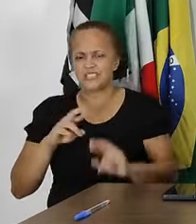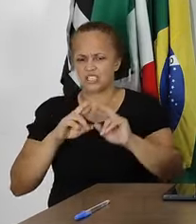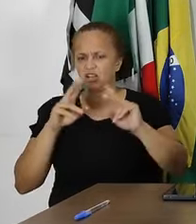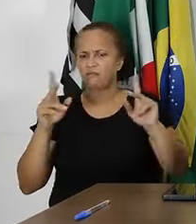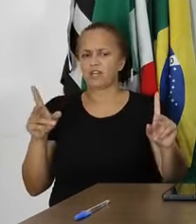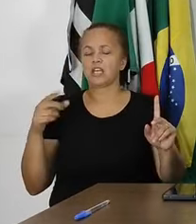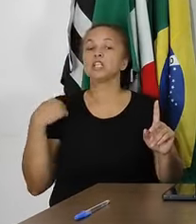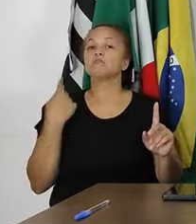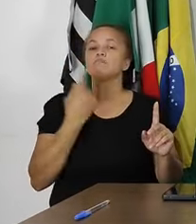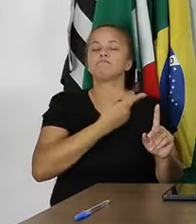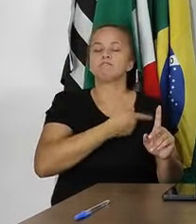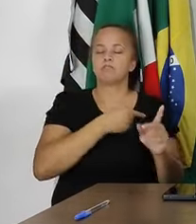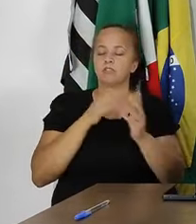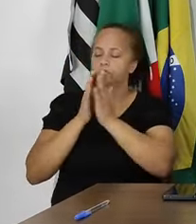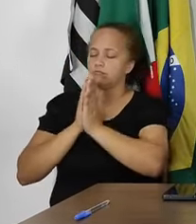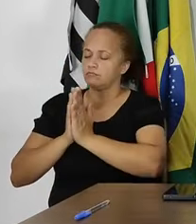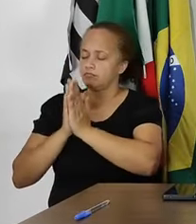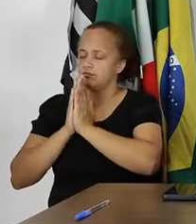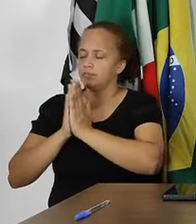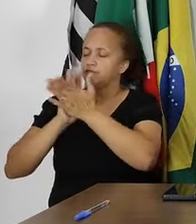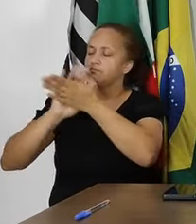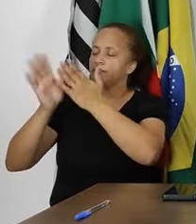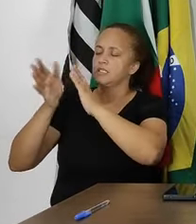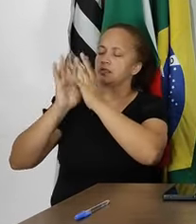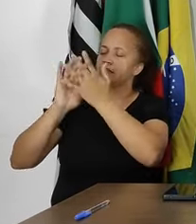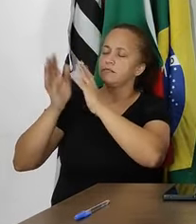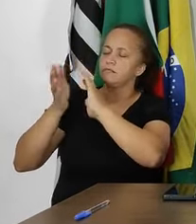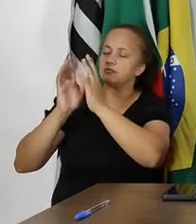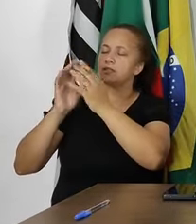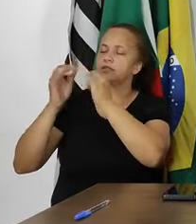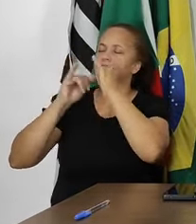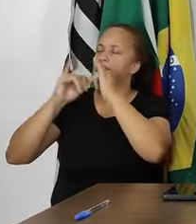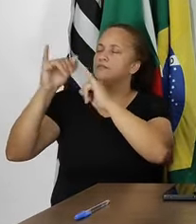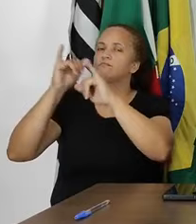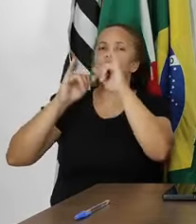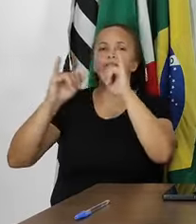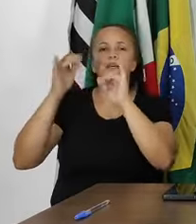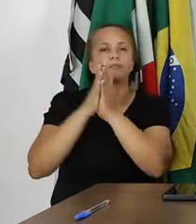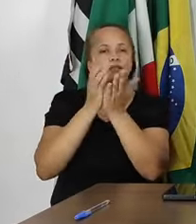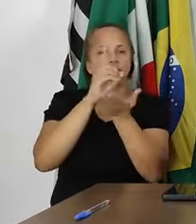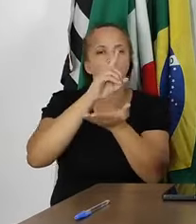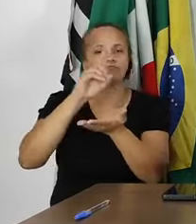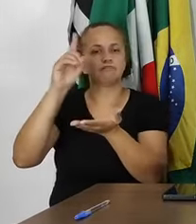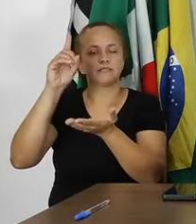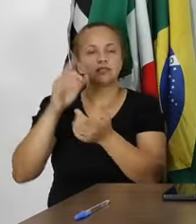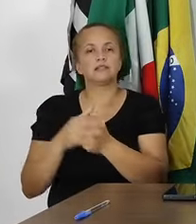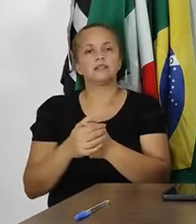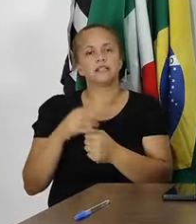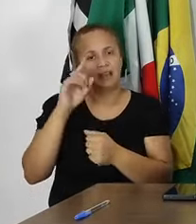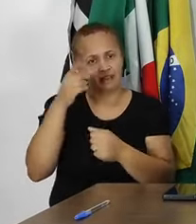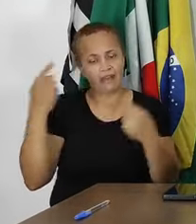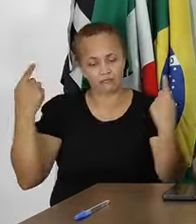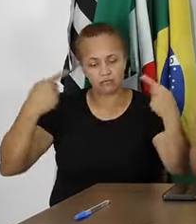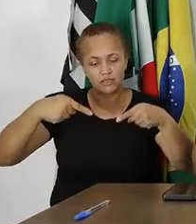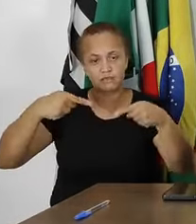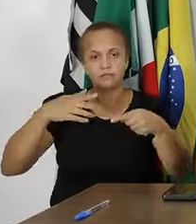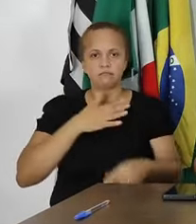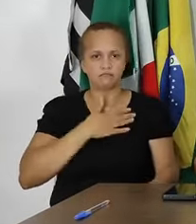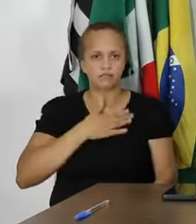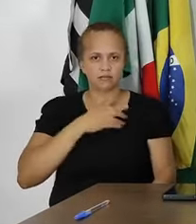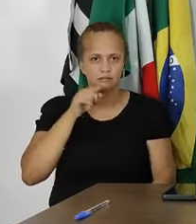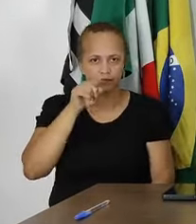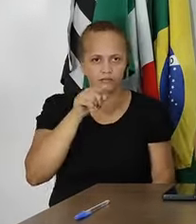e meditar e confessar a palavra de Deus. E isso é um grande desafio para mim e para você. Porque enquanto nós